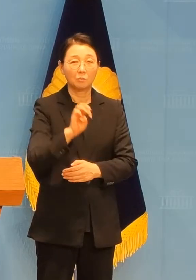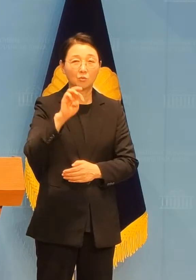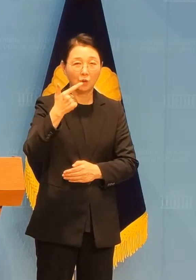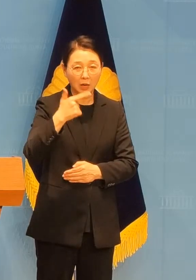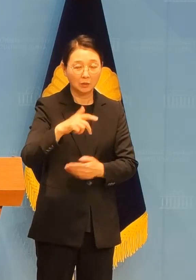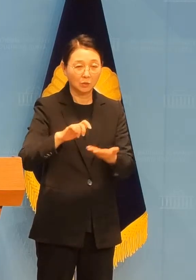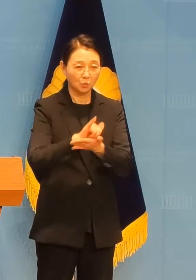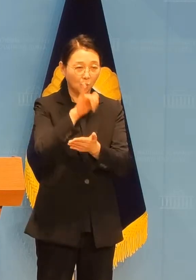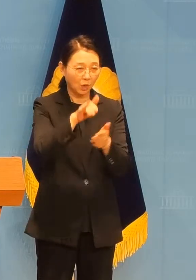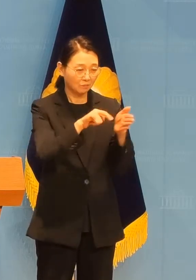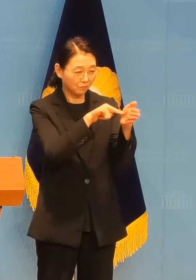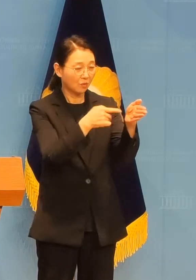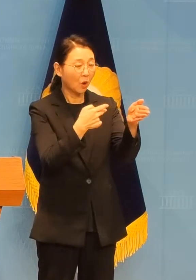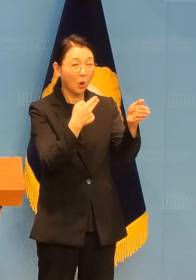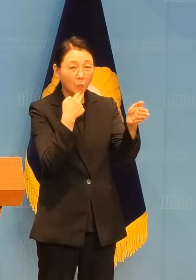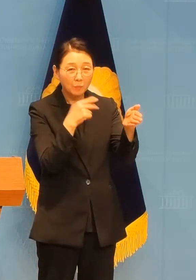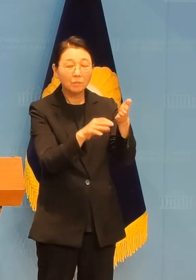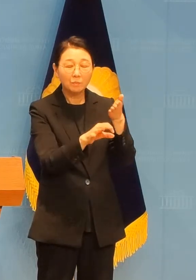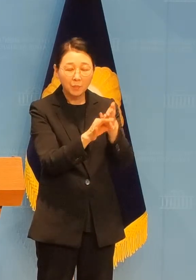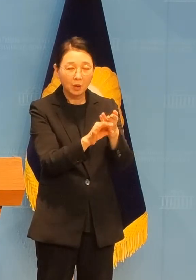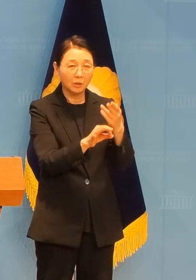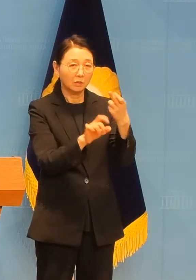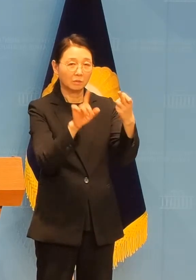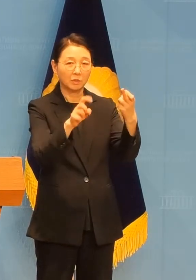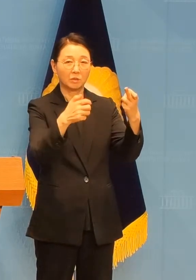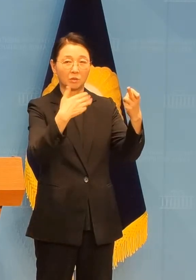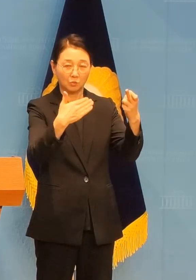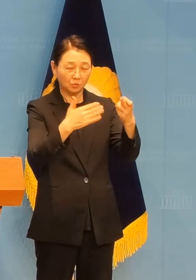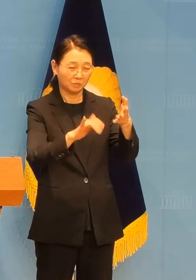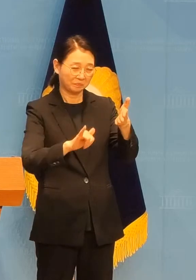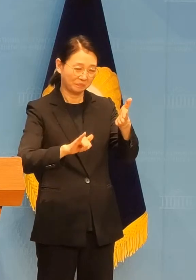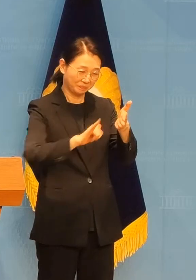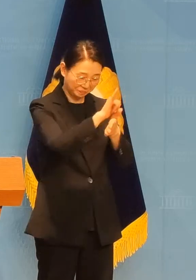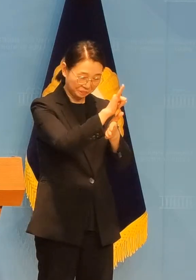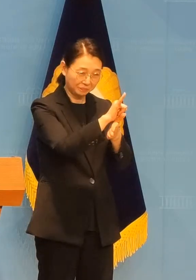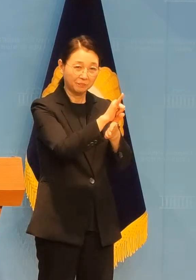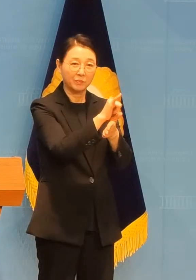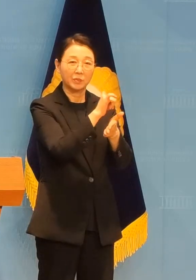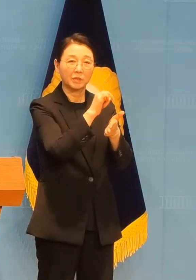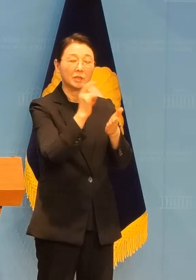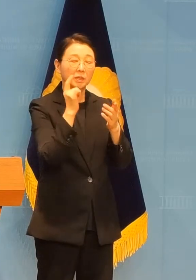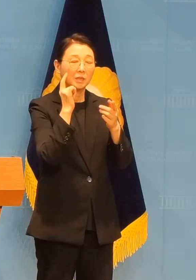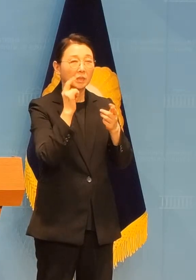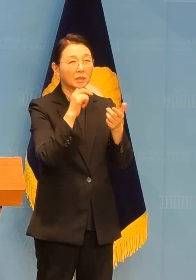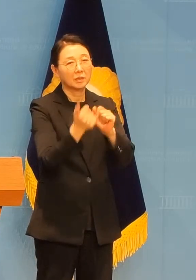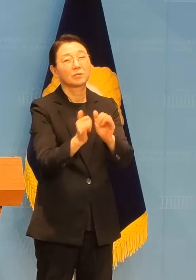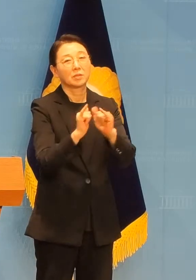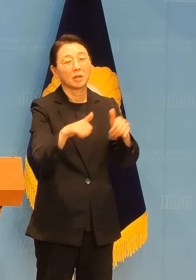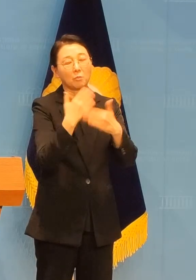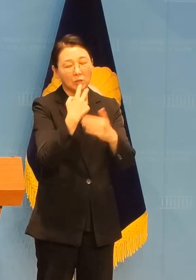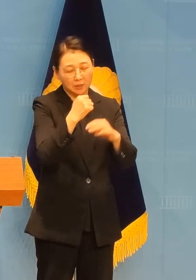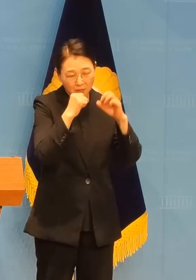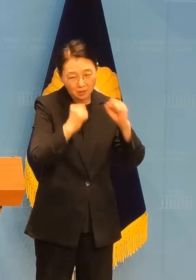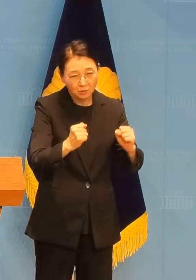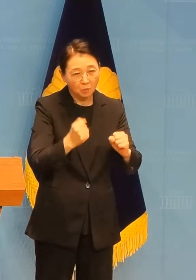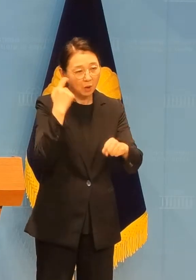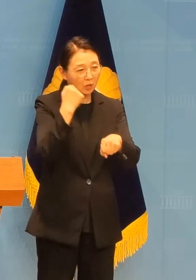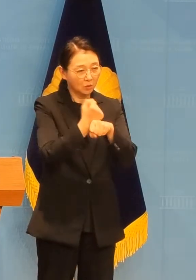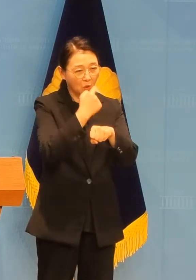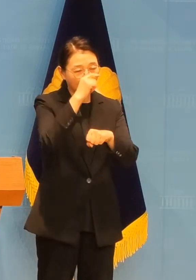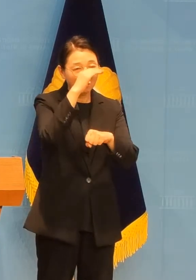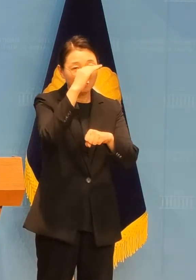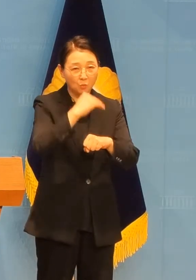둔덕이 없었다면 12.29 여객기 참사 희생자 전원이 생존했을 것이라는 충격적인 연구